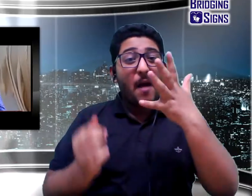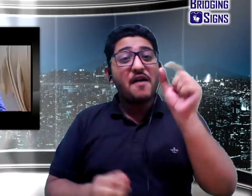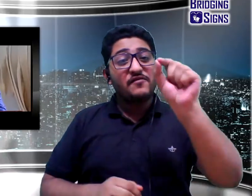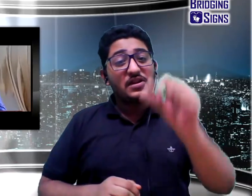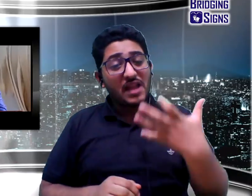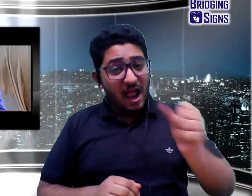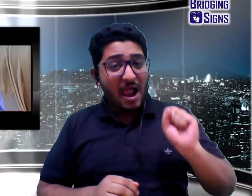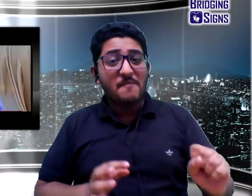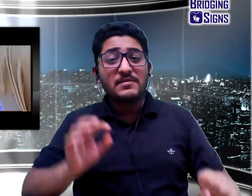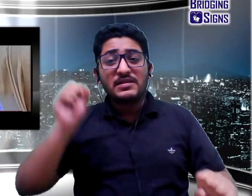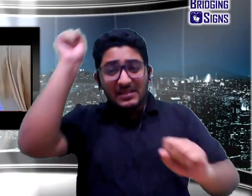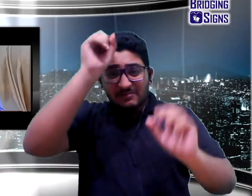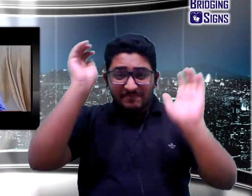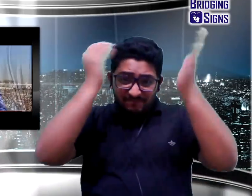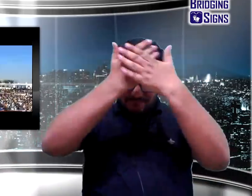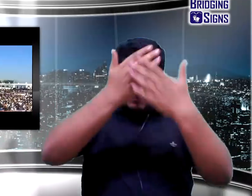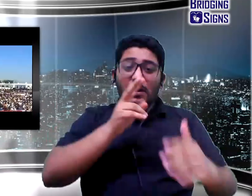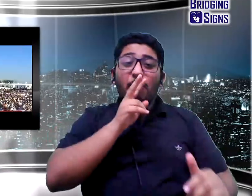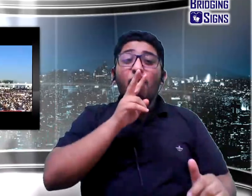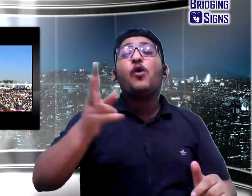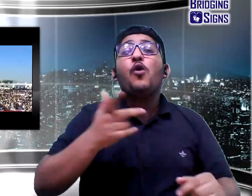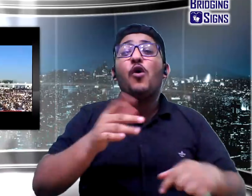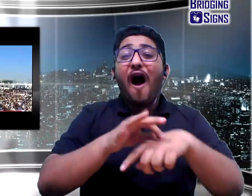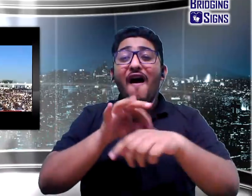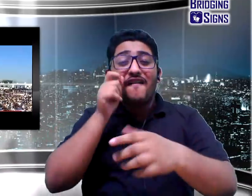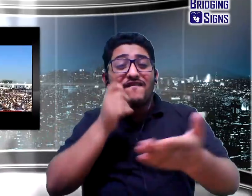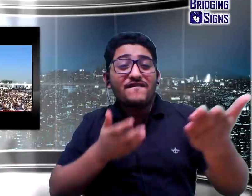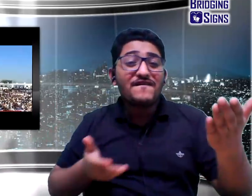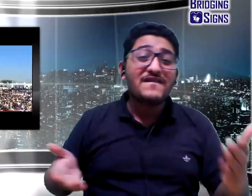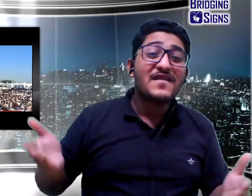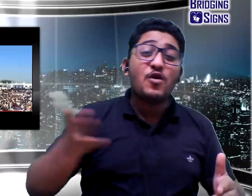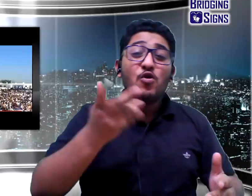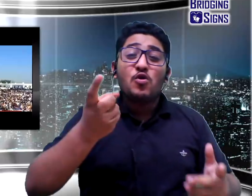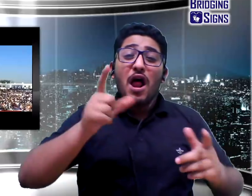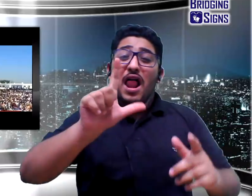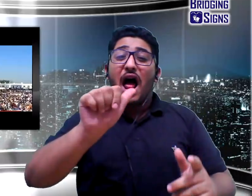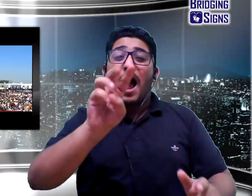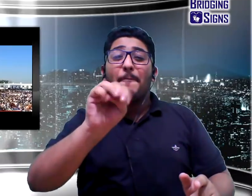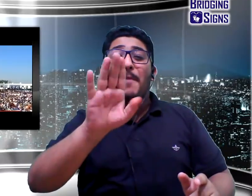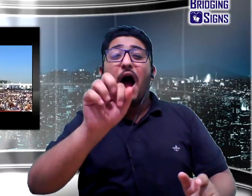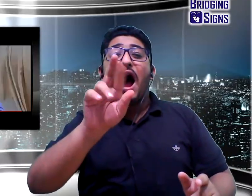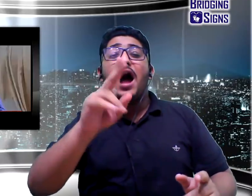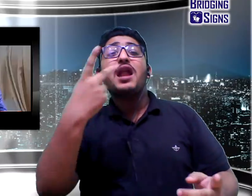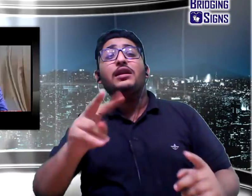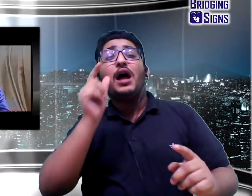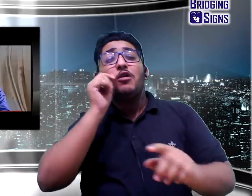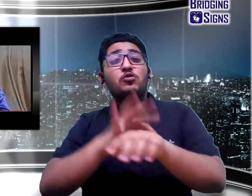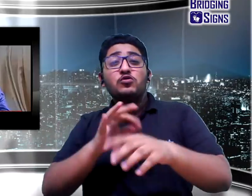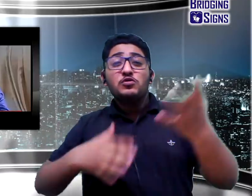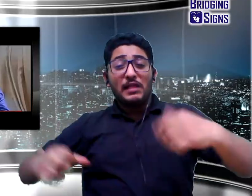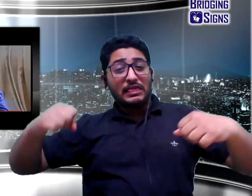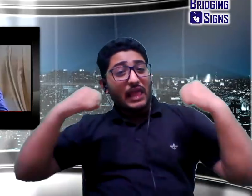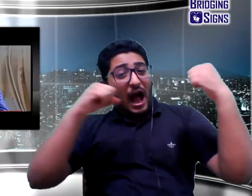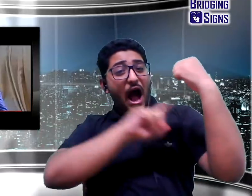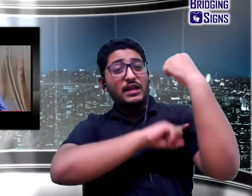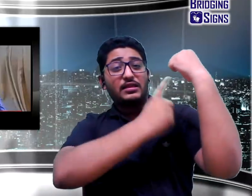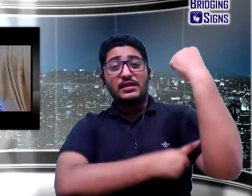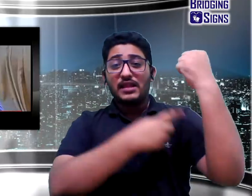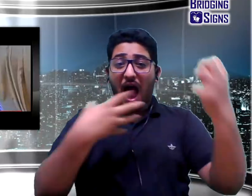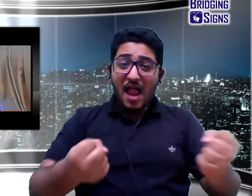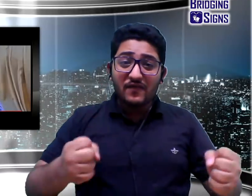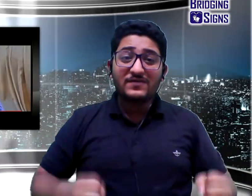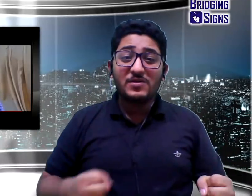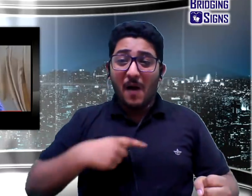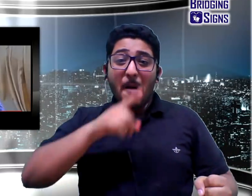यह सिख कौम योधियां दी कौम, यह लंबरदारां दी कौम, ताकतवर लोगों की कौम। मैं